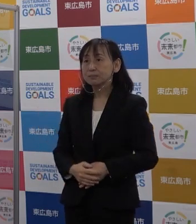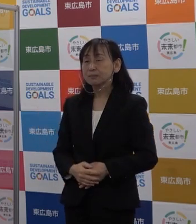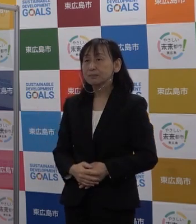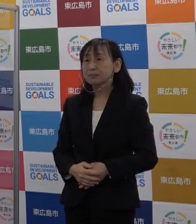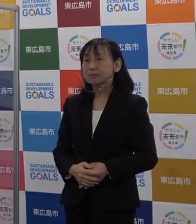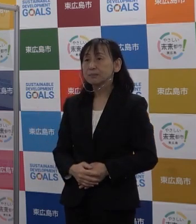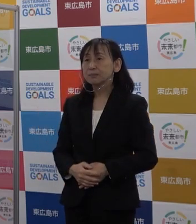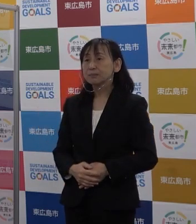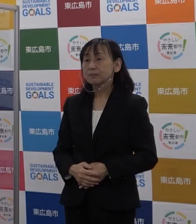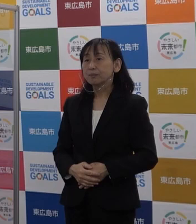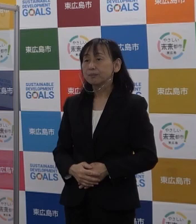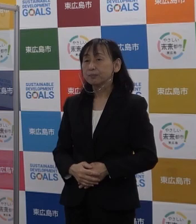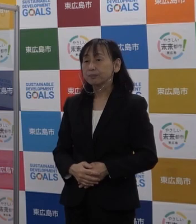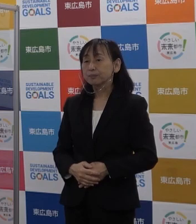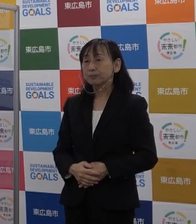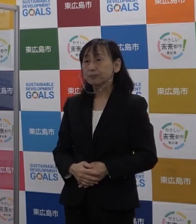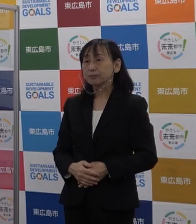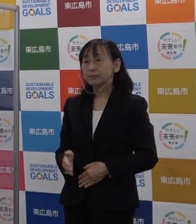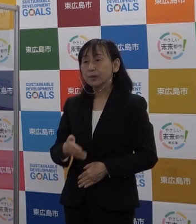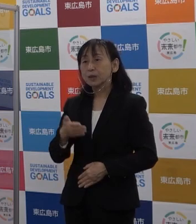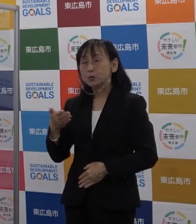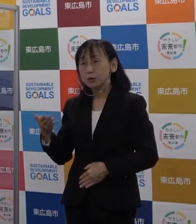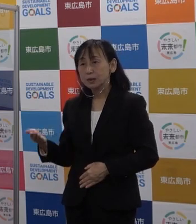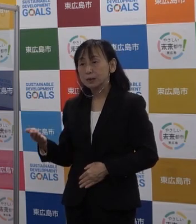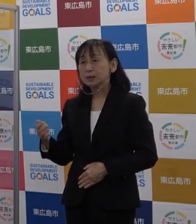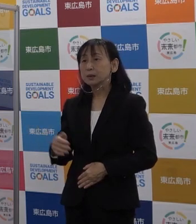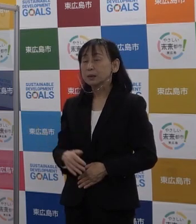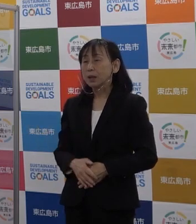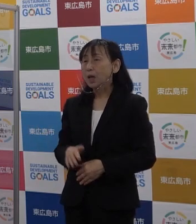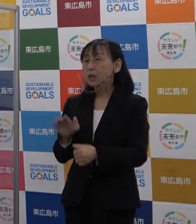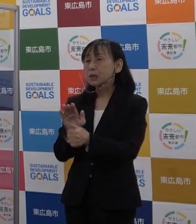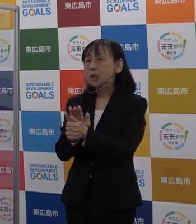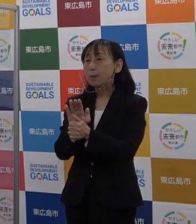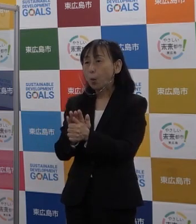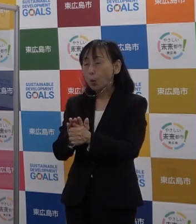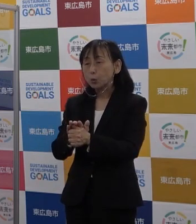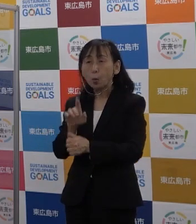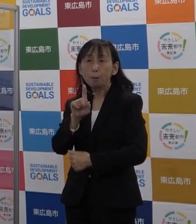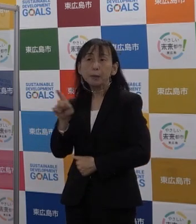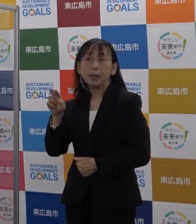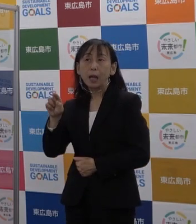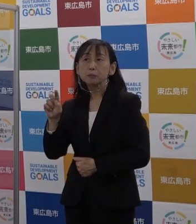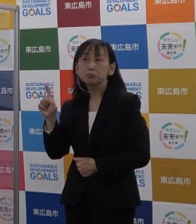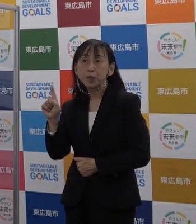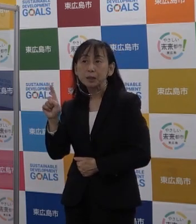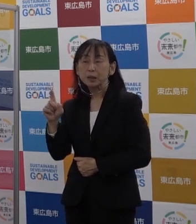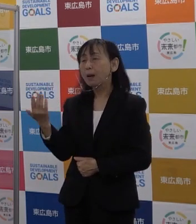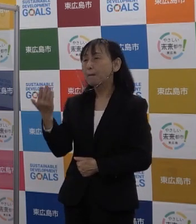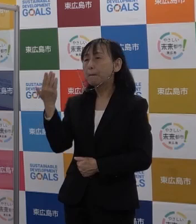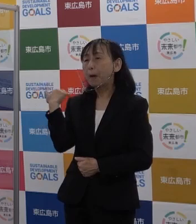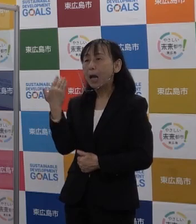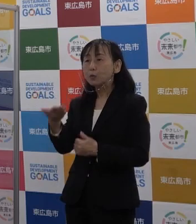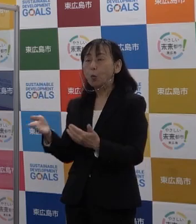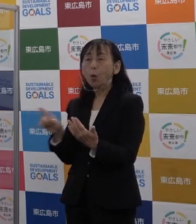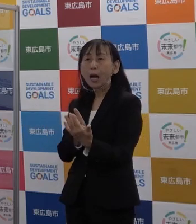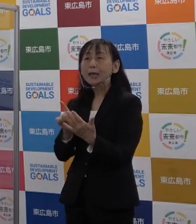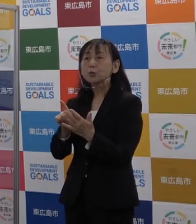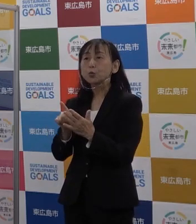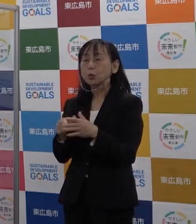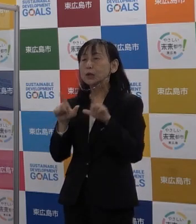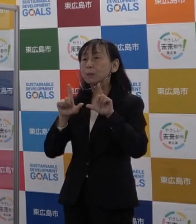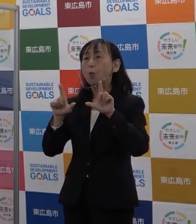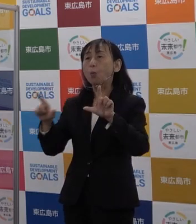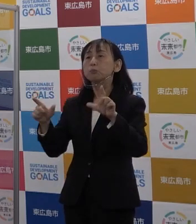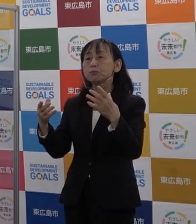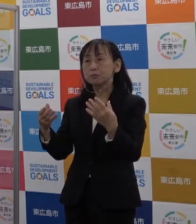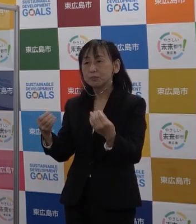それからその隣の紫色のサポートリーダーはセパンの会見の時にもご報告しました